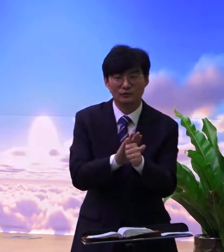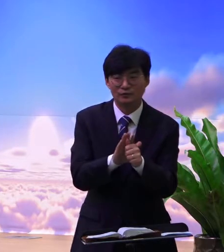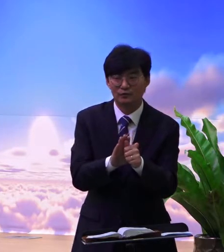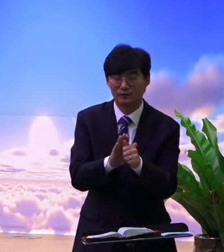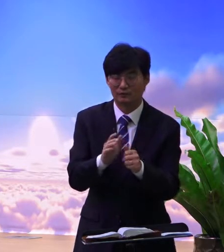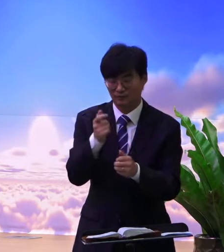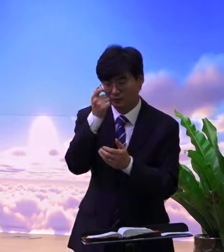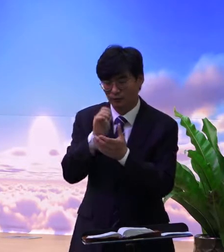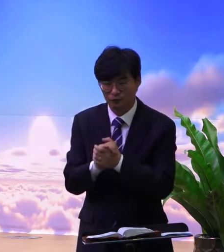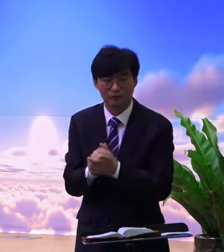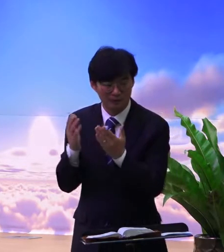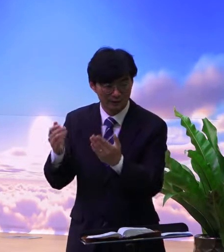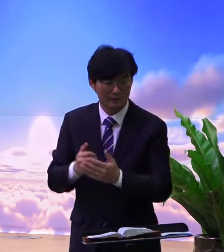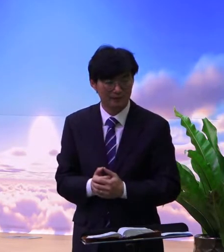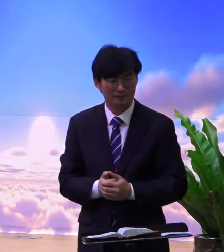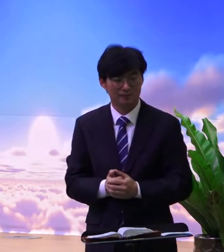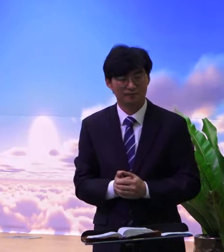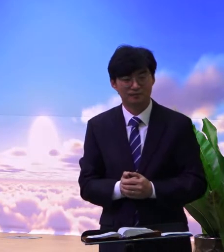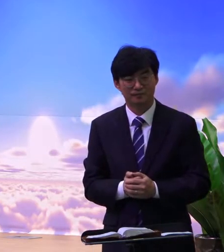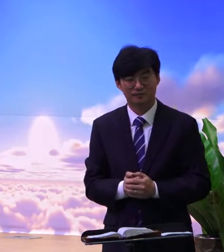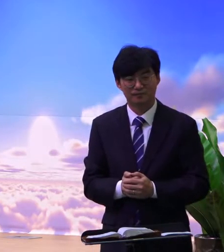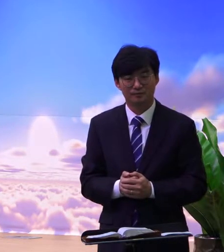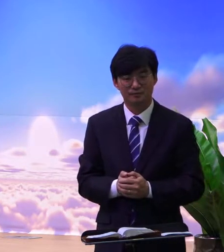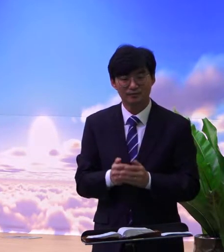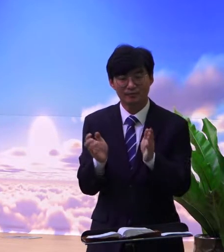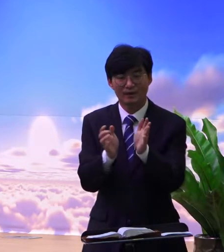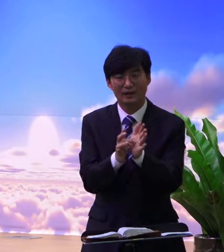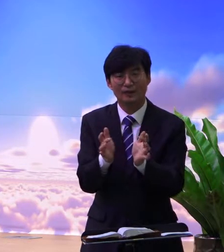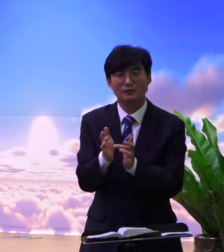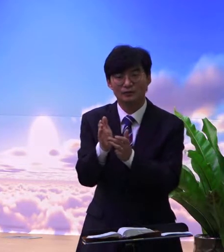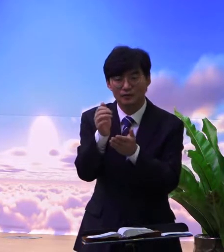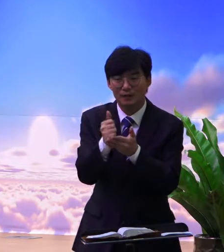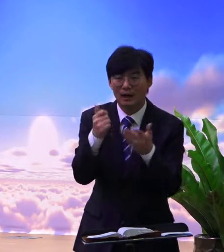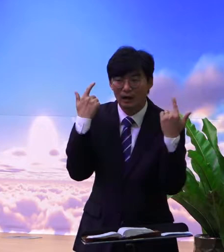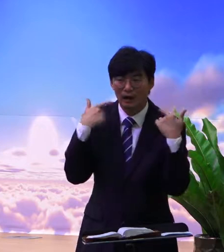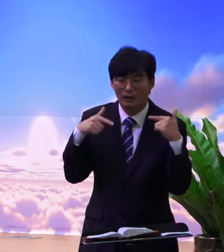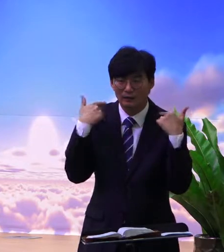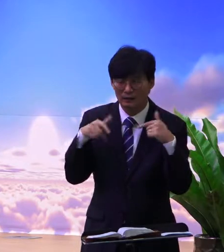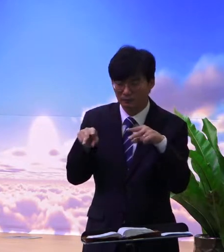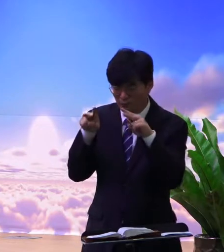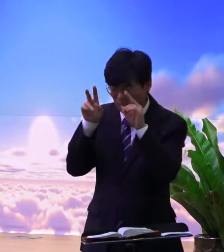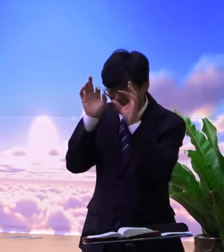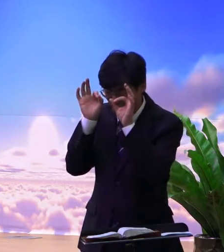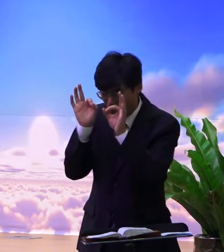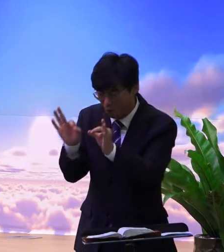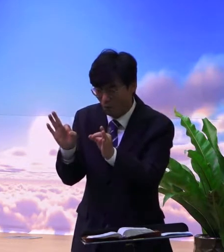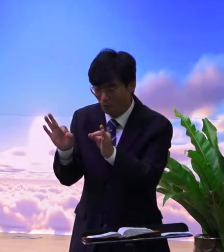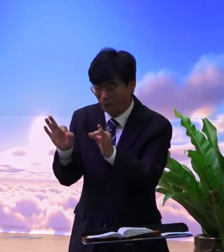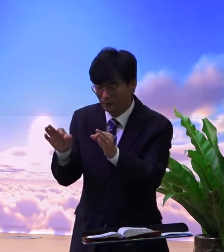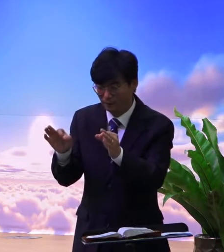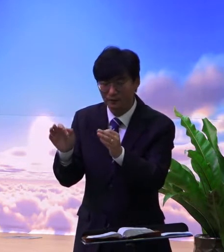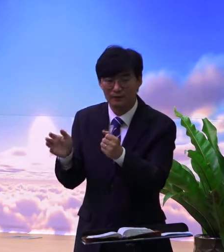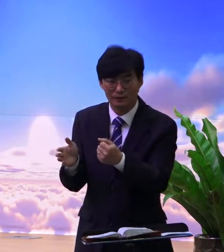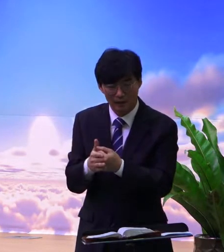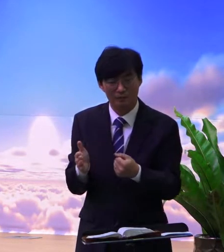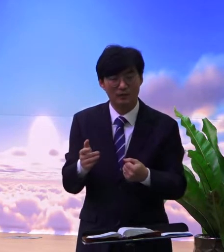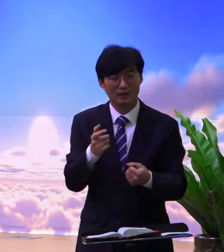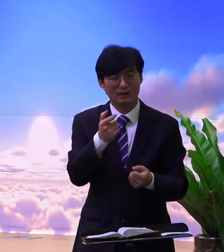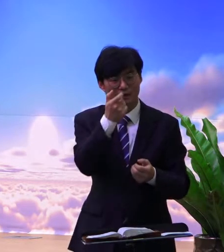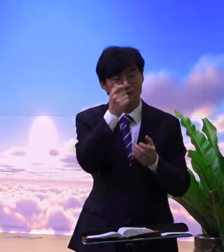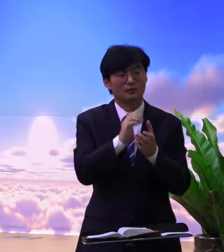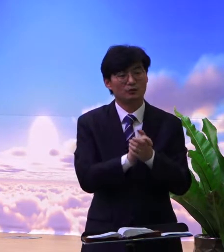예수님 안에 있지 않고 예수님을 항상 바라보고 있지 않고 어떻게 이런 기도를 할 수가